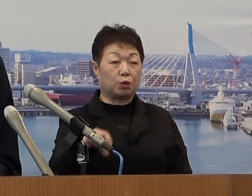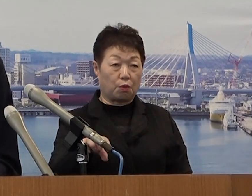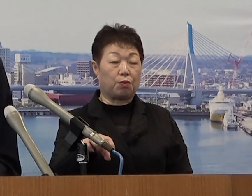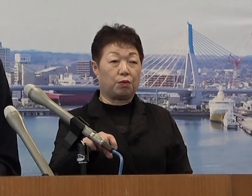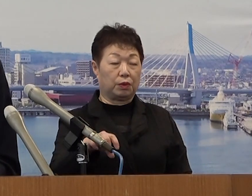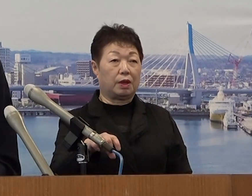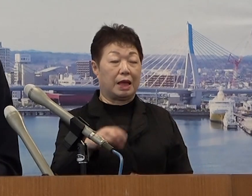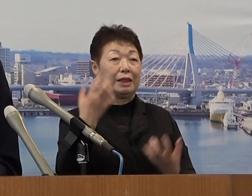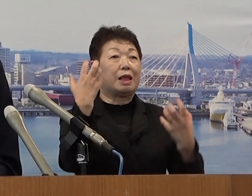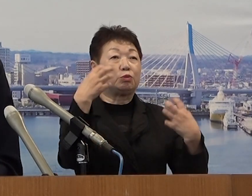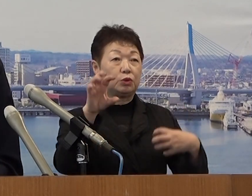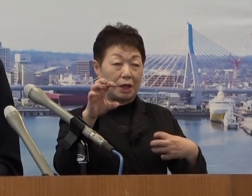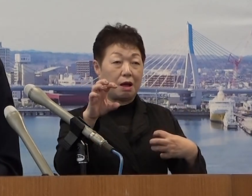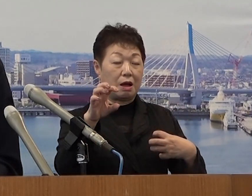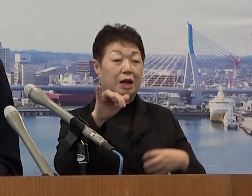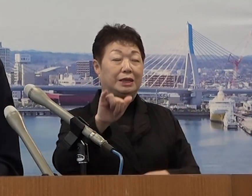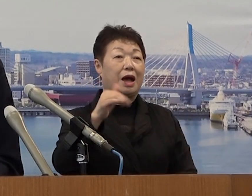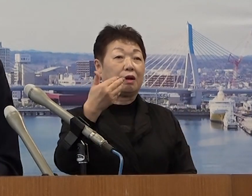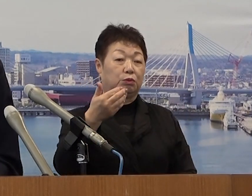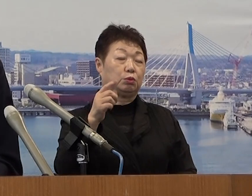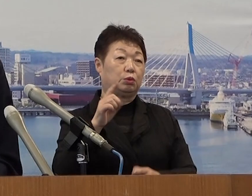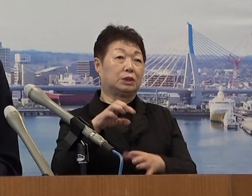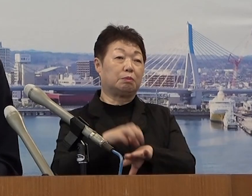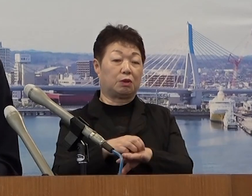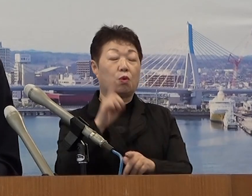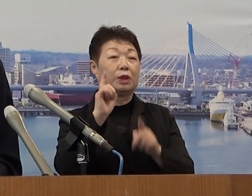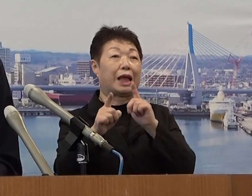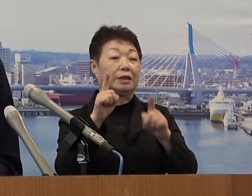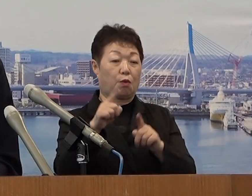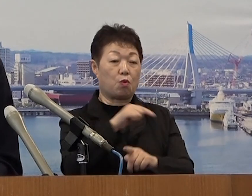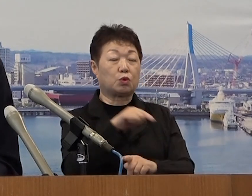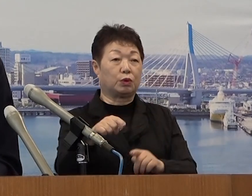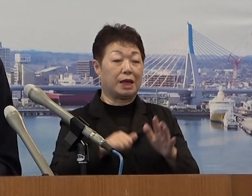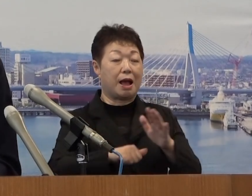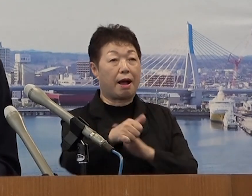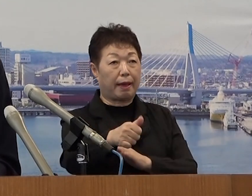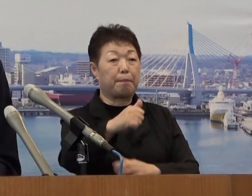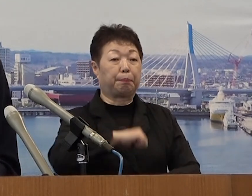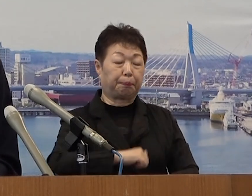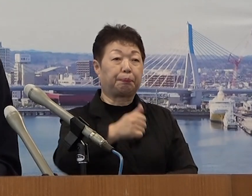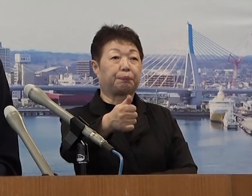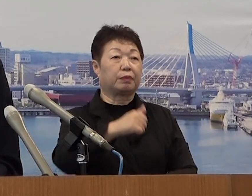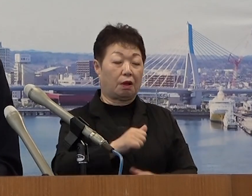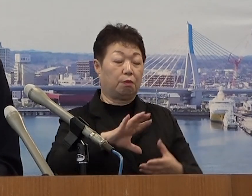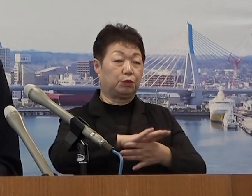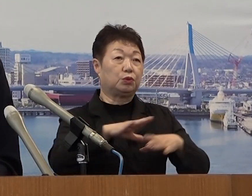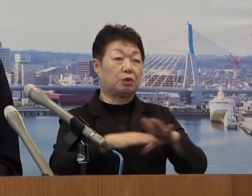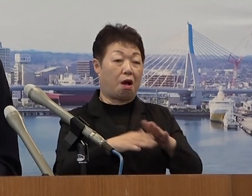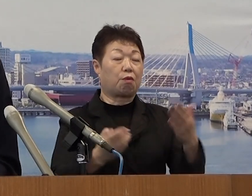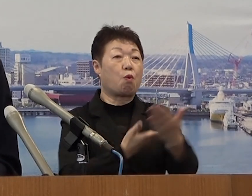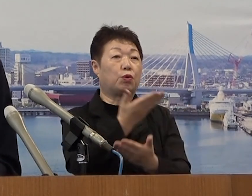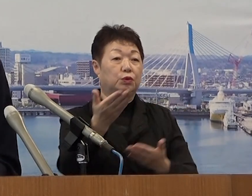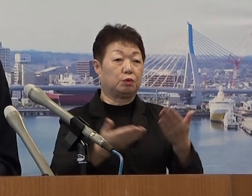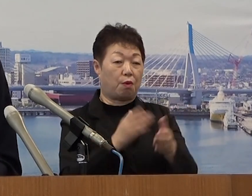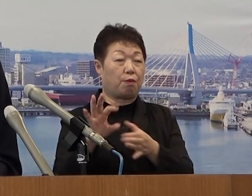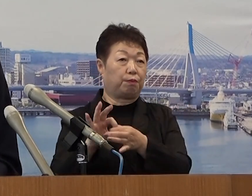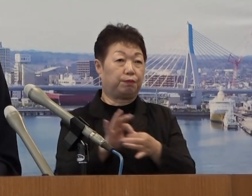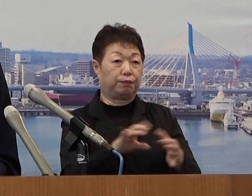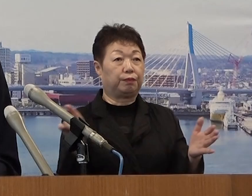でねぶたと屋久島太鼓を相互に派遣するなど文化交流も続けてまいり